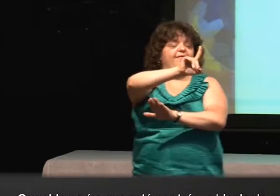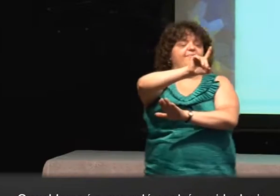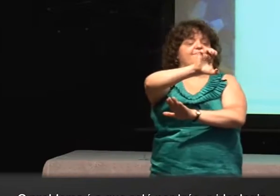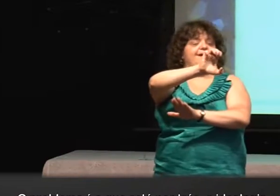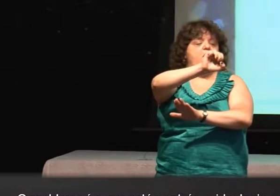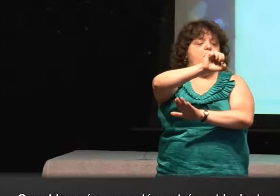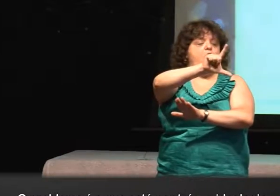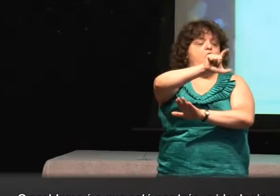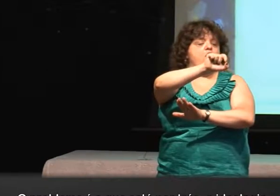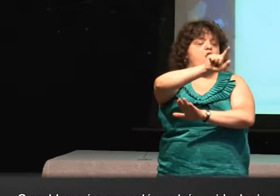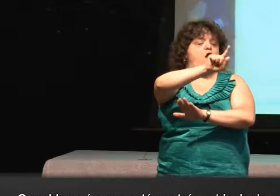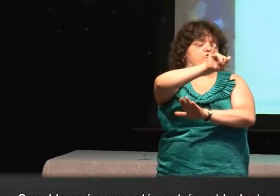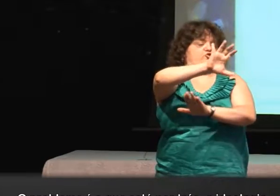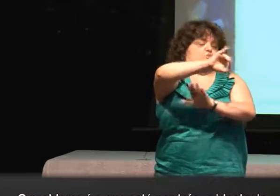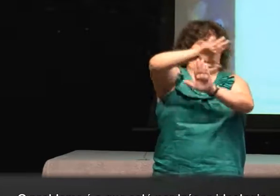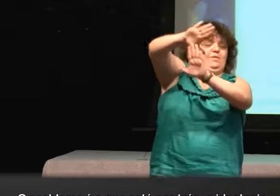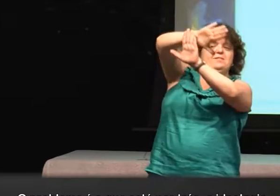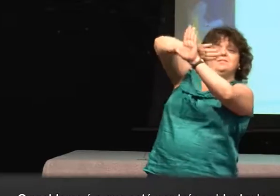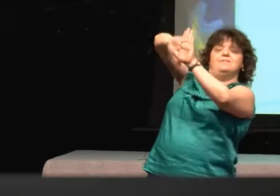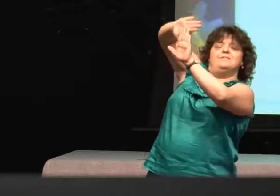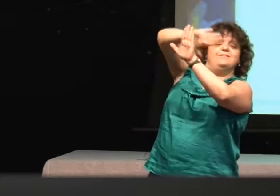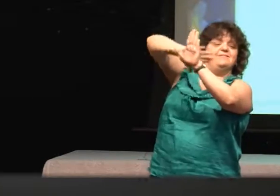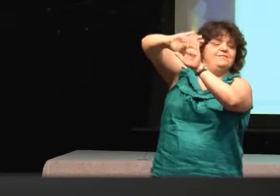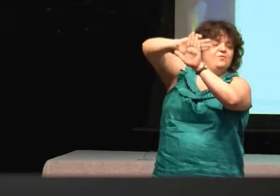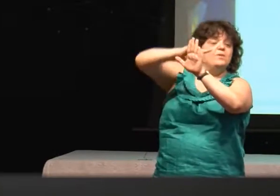por trás, a ideologia.